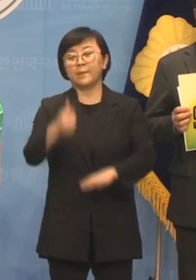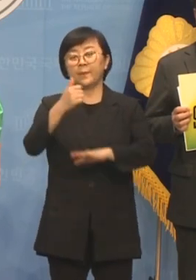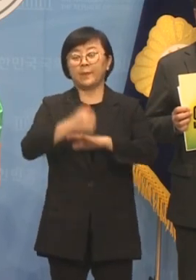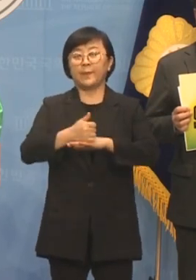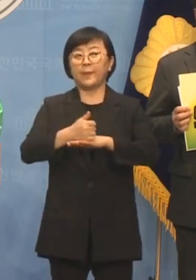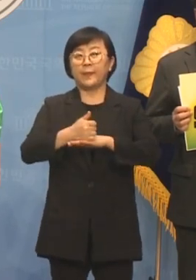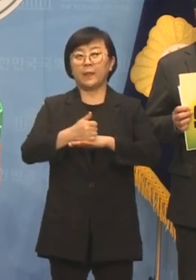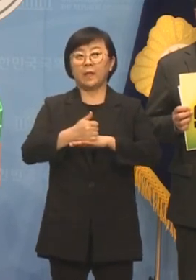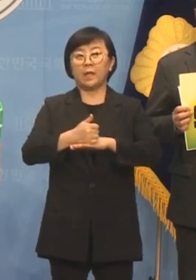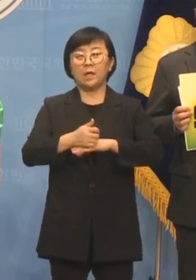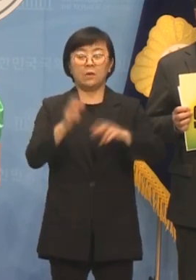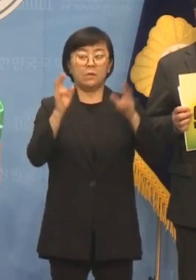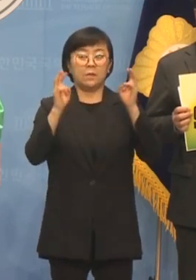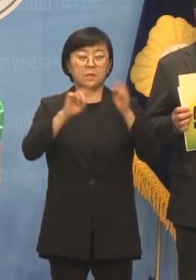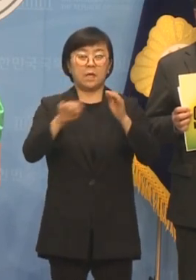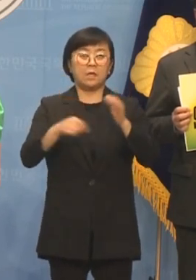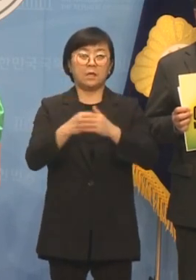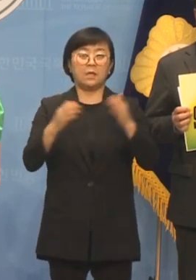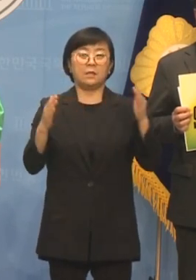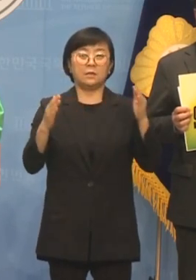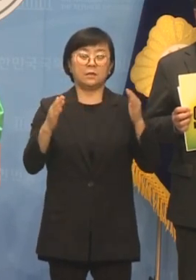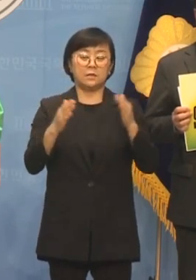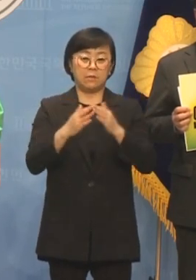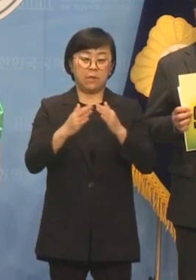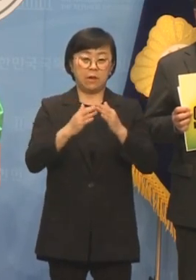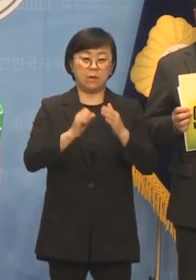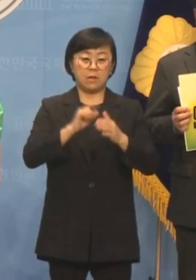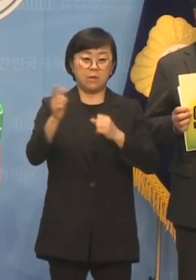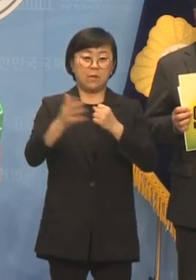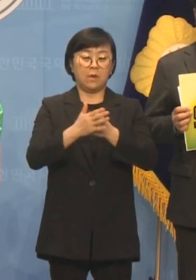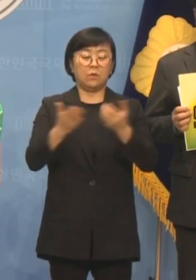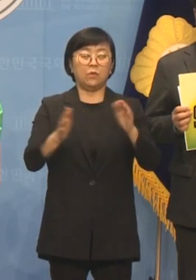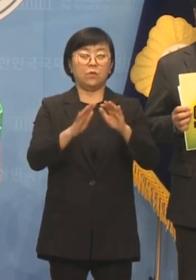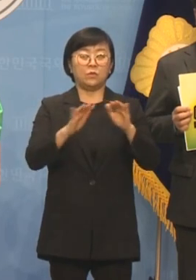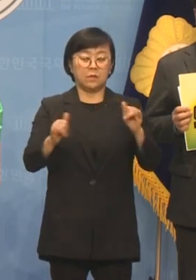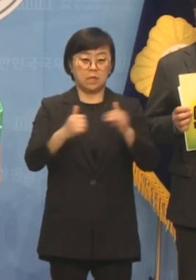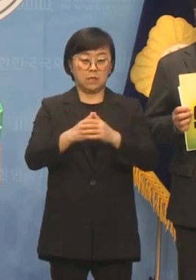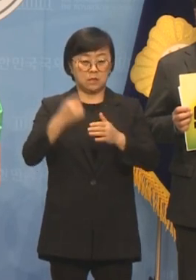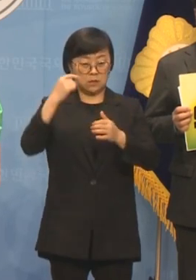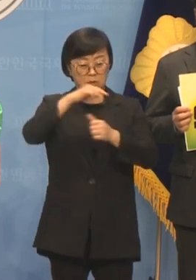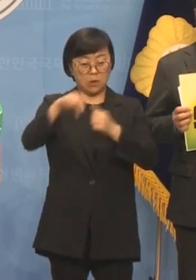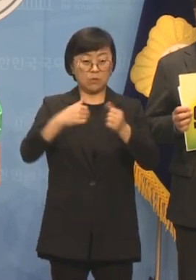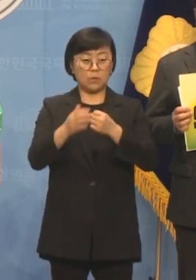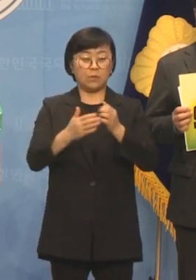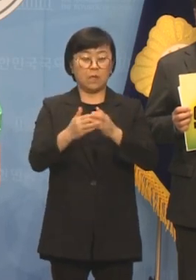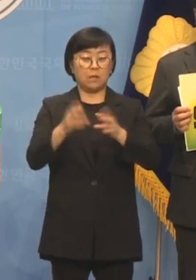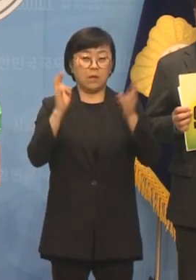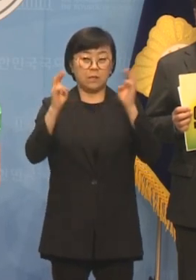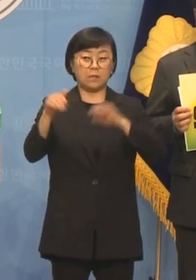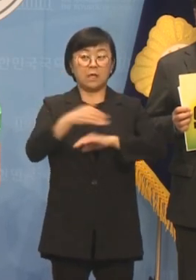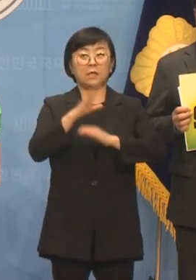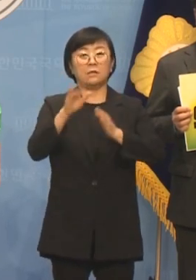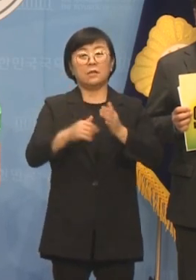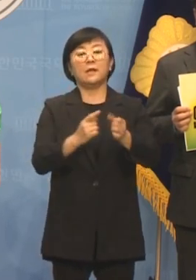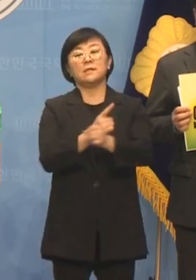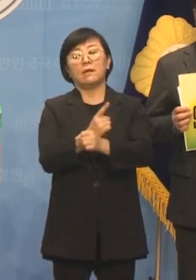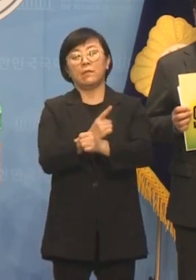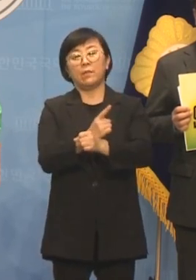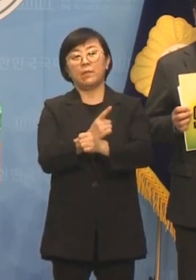마지막으로 직장과 주거 지간 거리 감원 노동자들의 상황을 고려해 출퇴근 시간 중 한